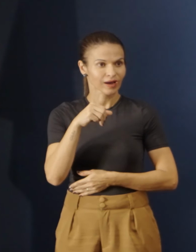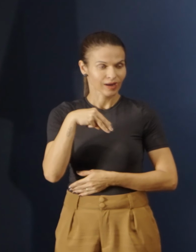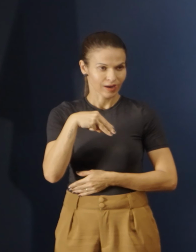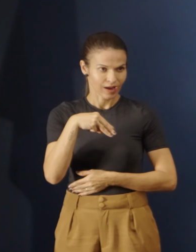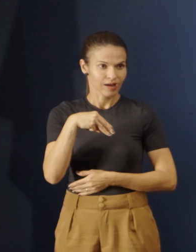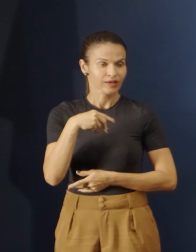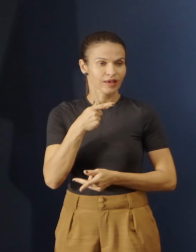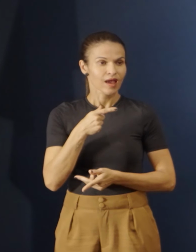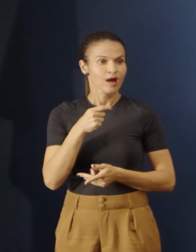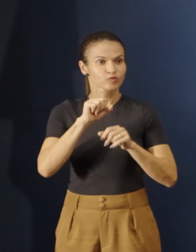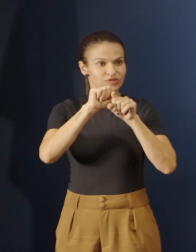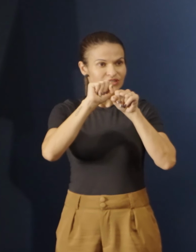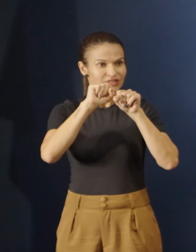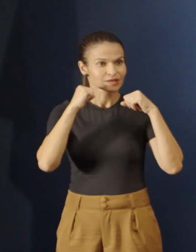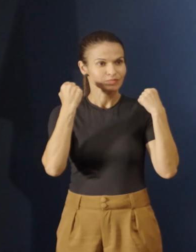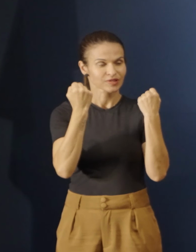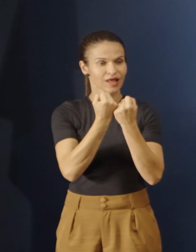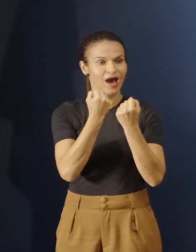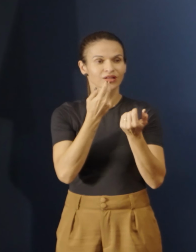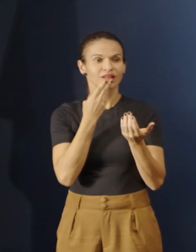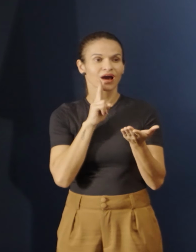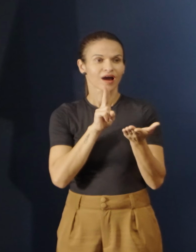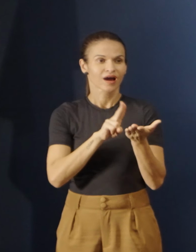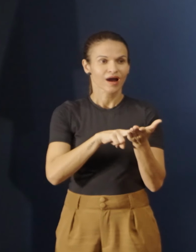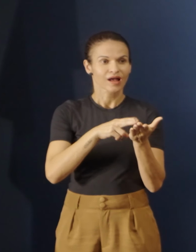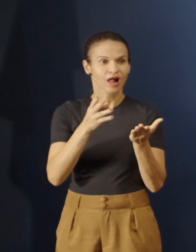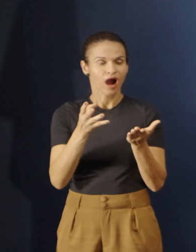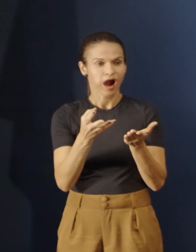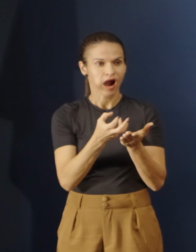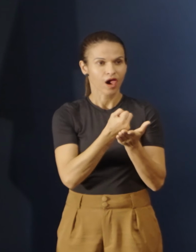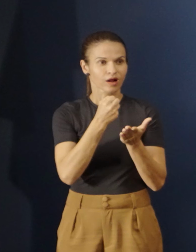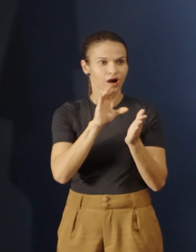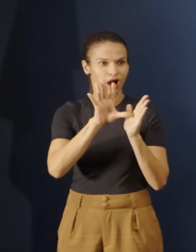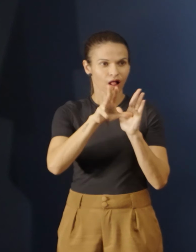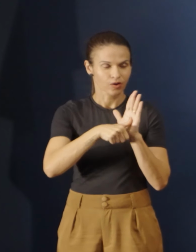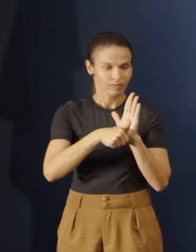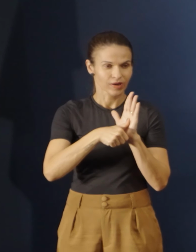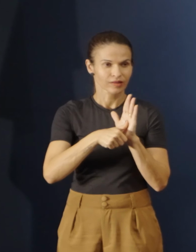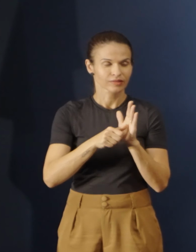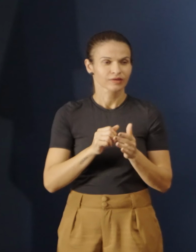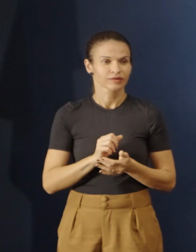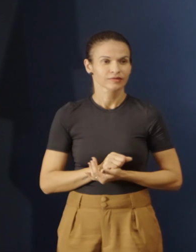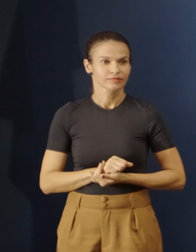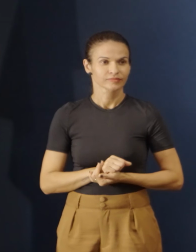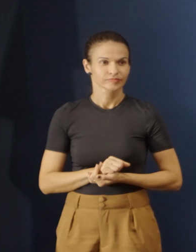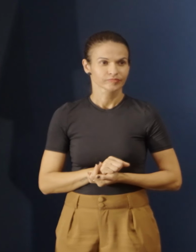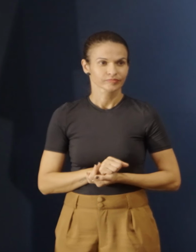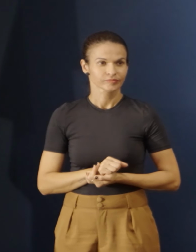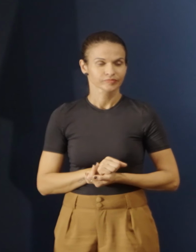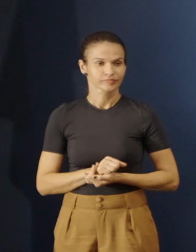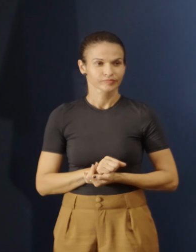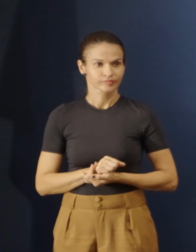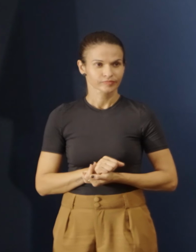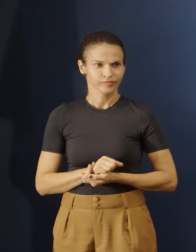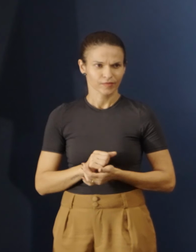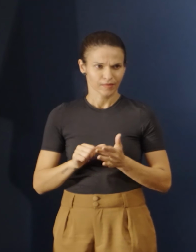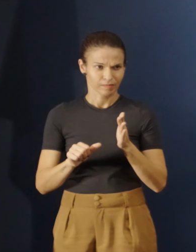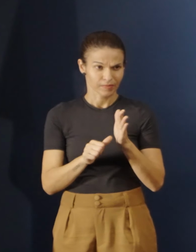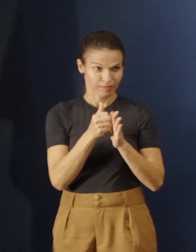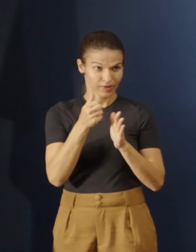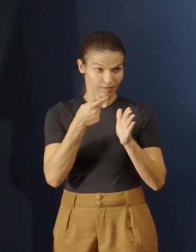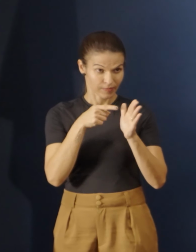Carta Roubada, que ele escreve sobre a Carta Roubada do Edgar Allan Poe. E aí, uma primeira